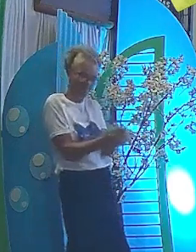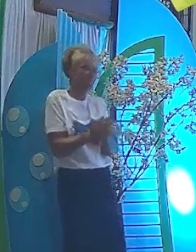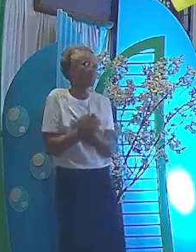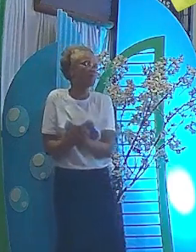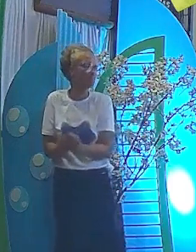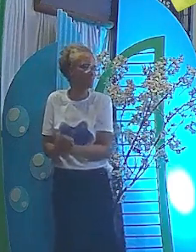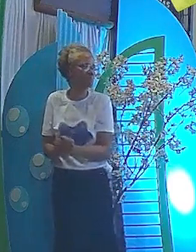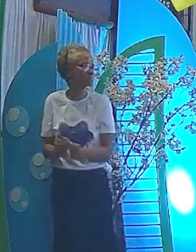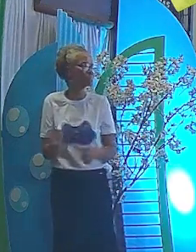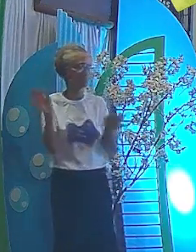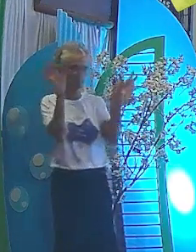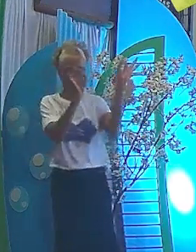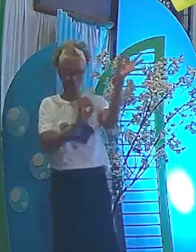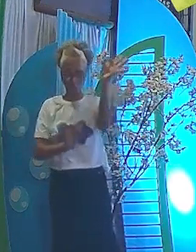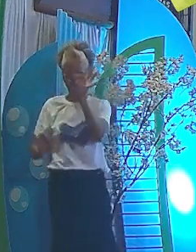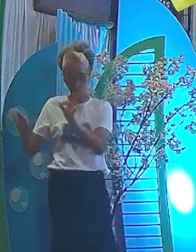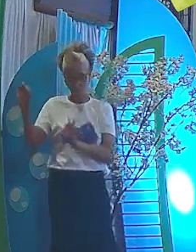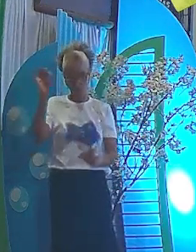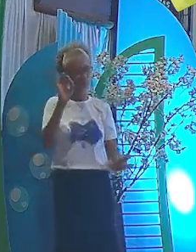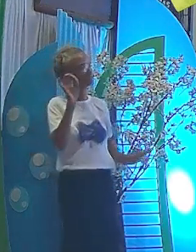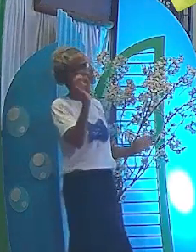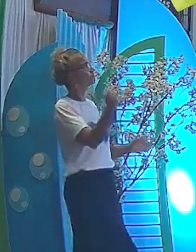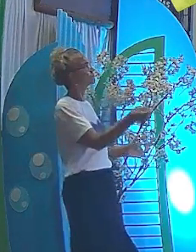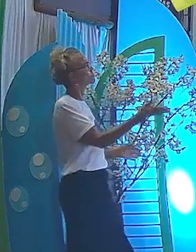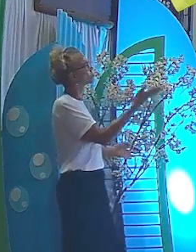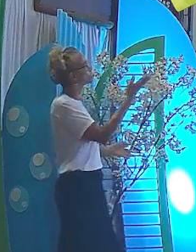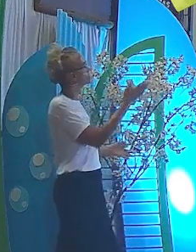você... Rebeca, por favor, fale. Então,